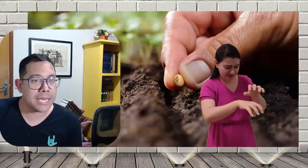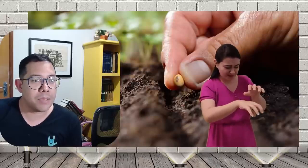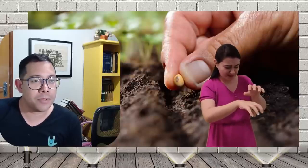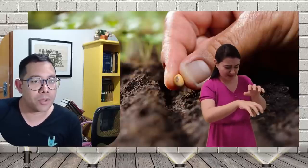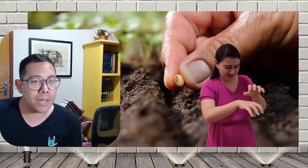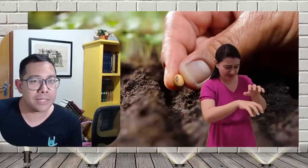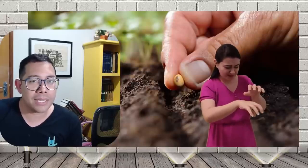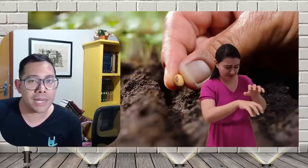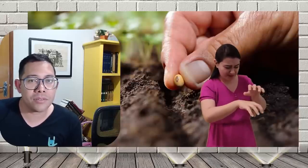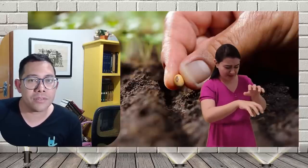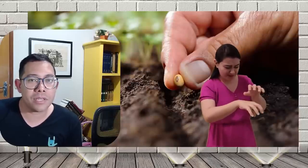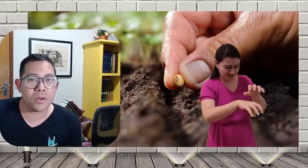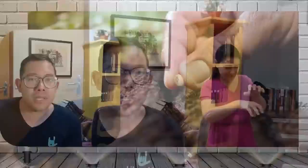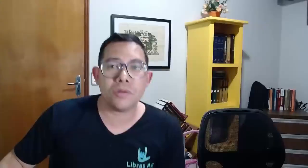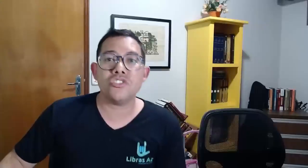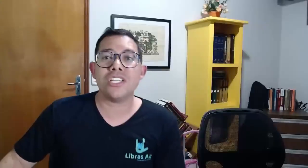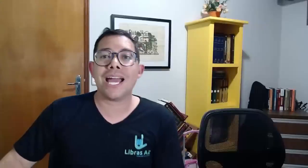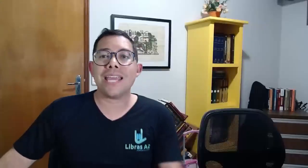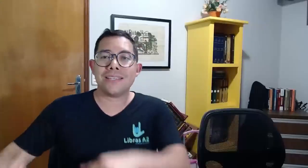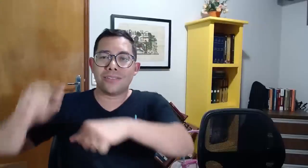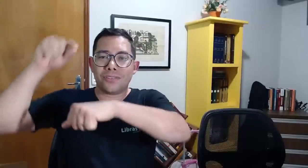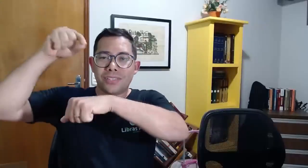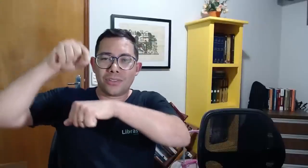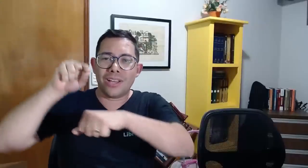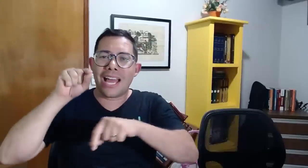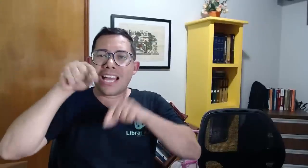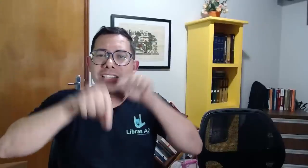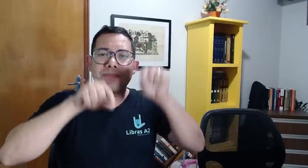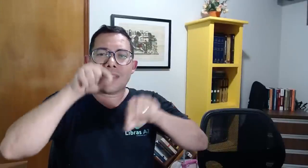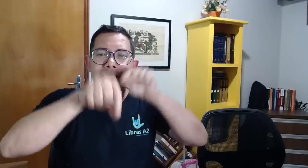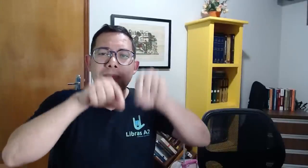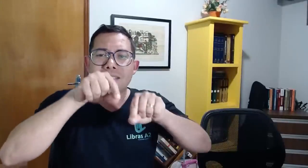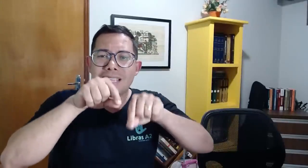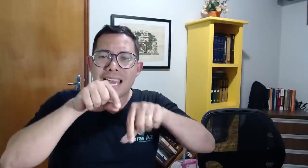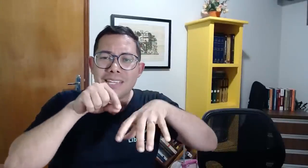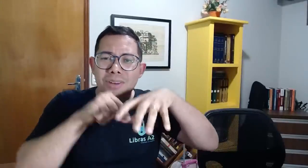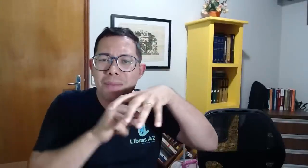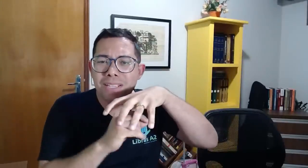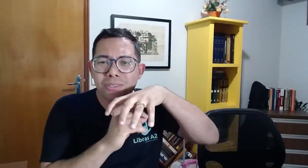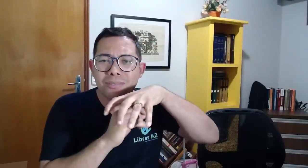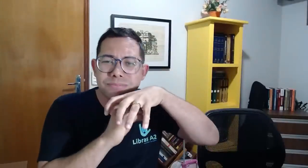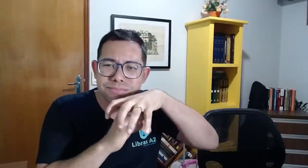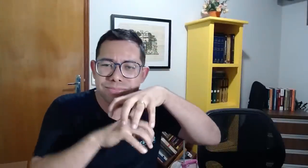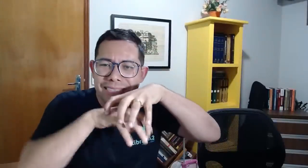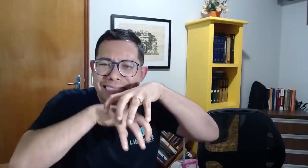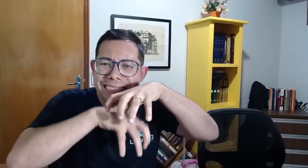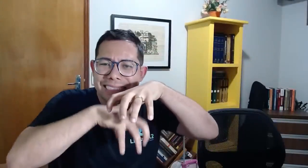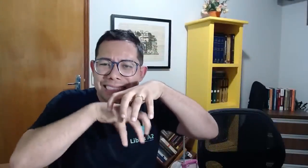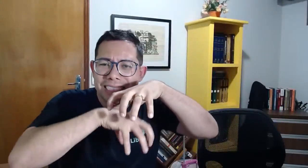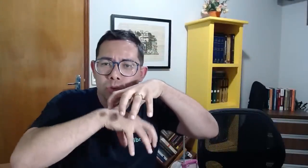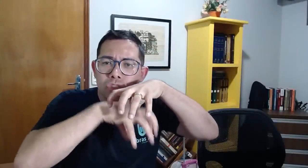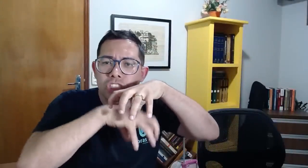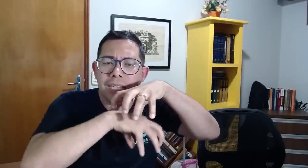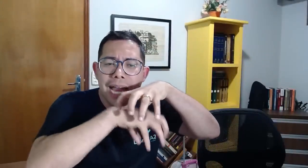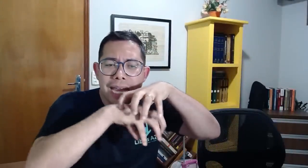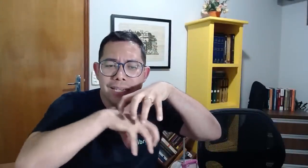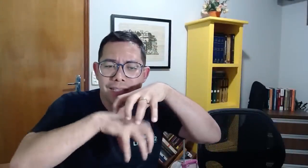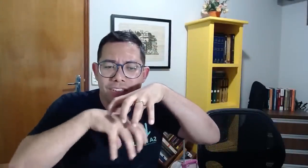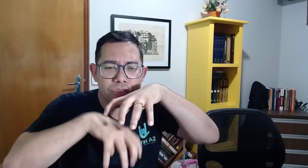E aqui, pessoal, ela tá querendo dizer, olha, que não tinha raiz. Então ela fez, ó, as sementes caíram lá, mas ó, aqui, ó, não tinha raiz, estava